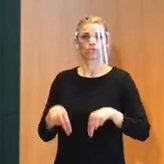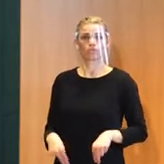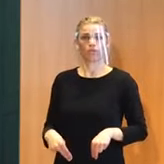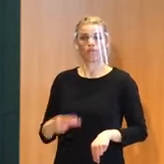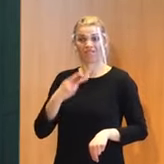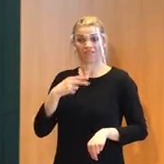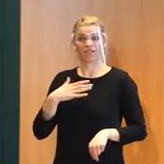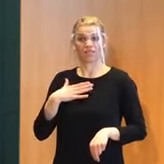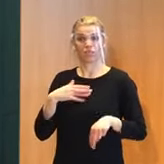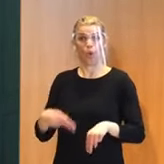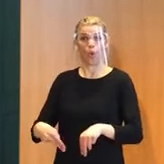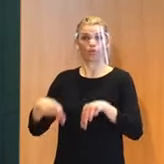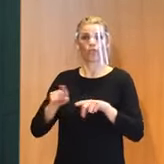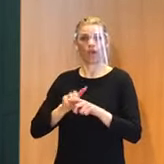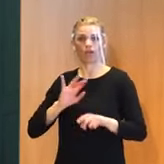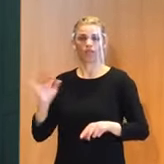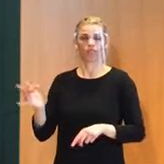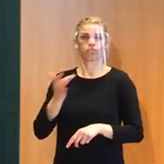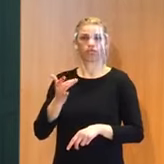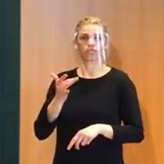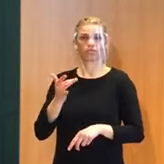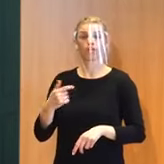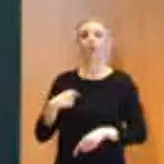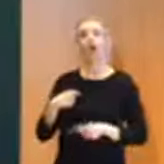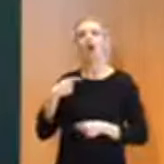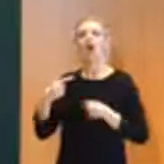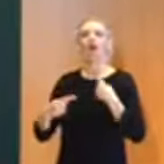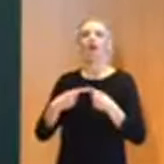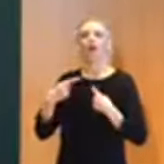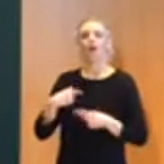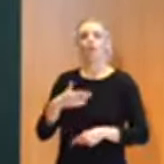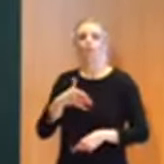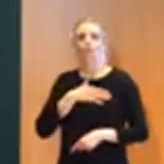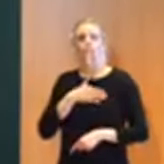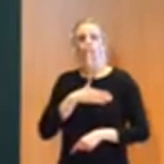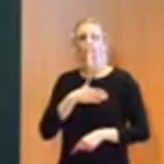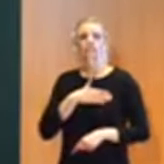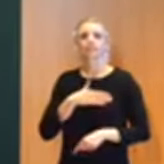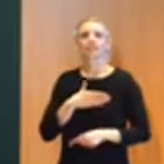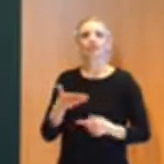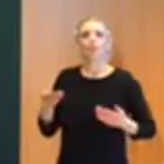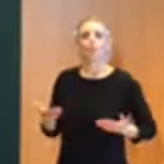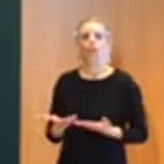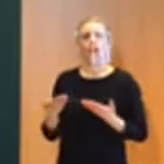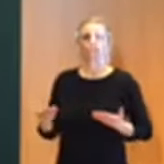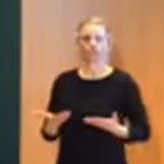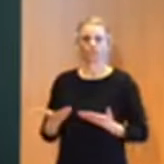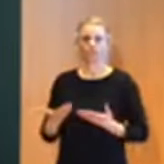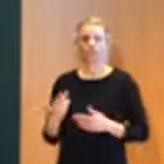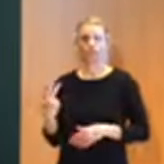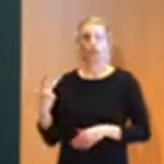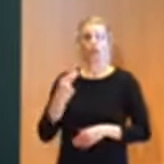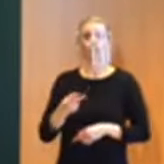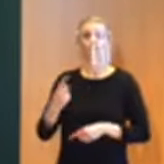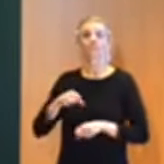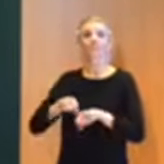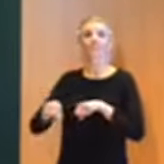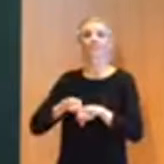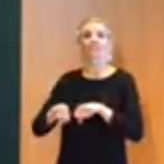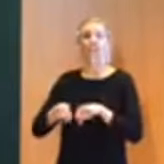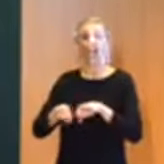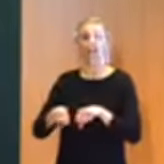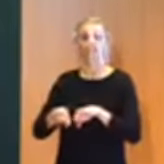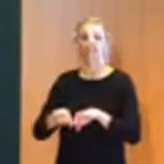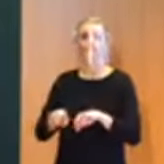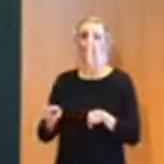sa ten ústupok otáča proti mne, keď som povedal, že som ochotný uľahčiť mu odchod z vlády tým, že odídem